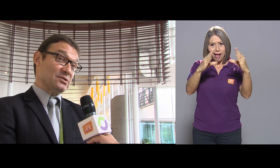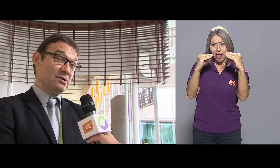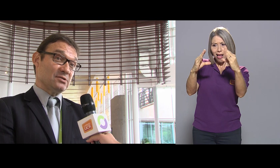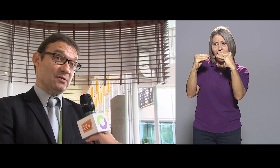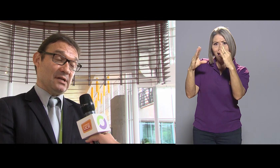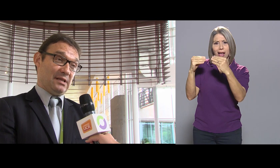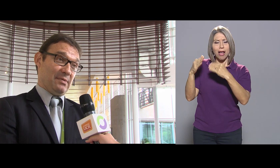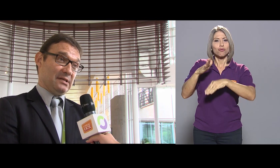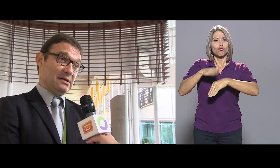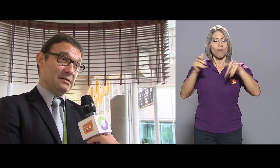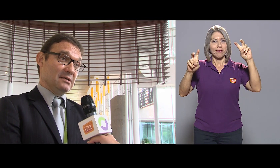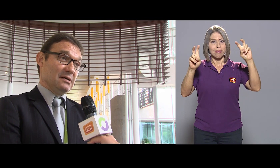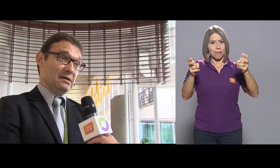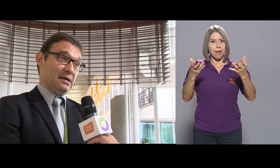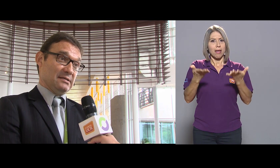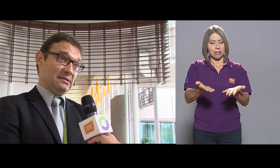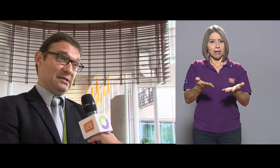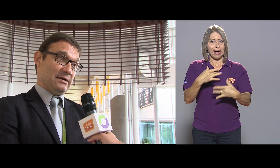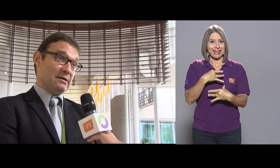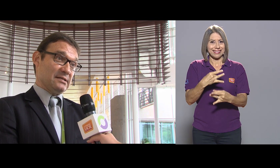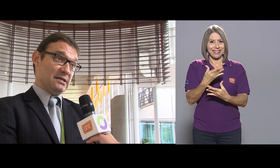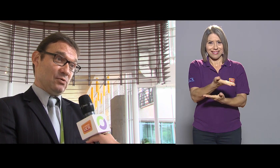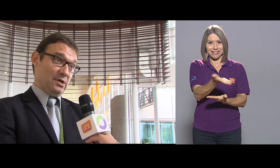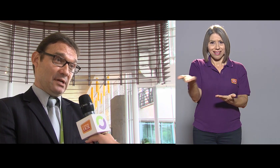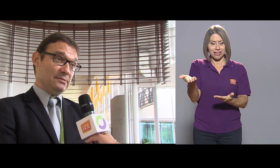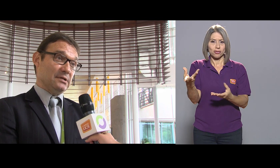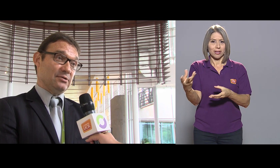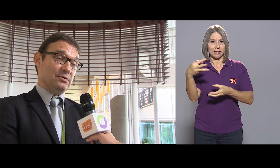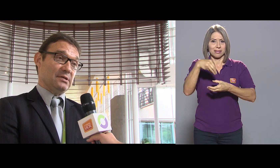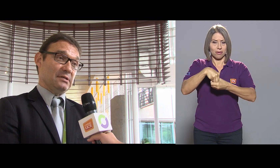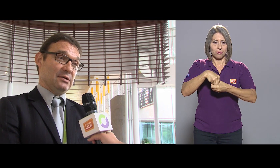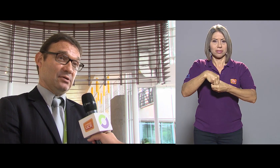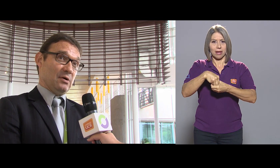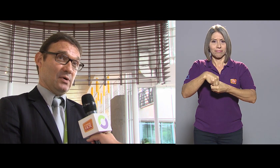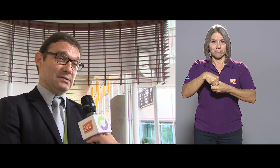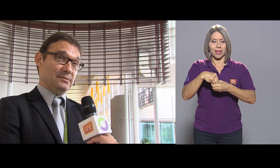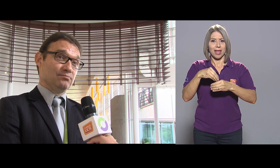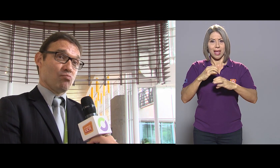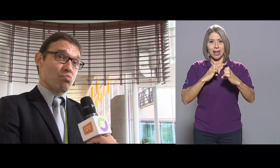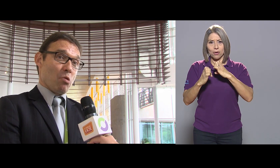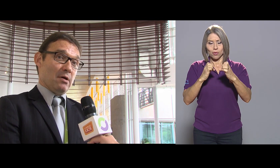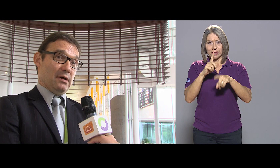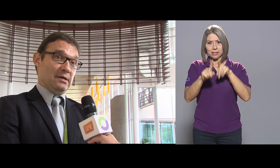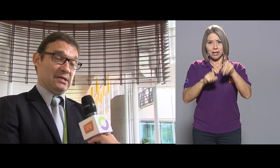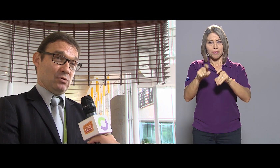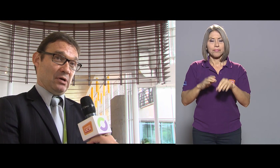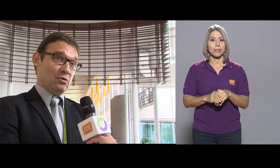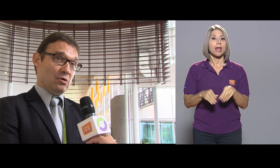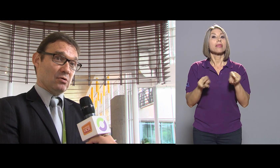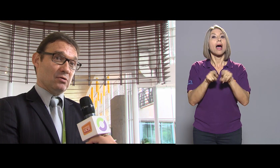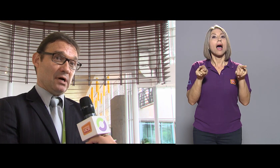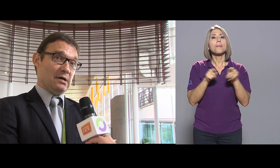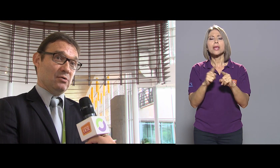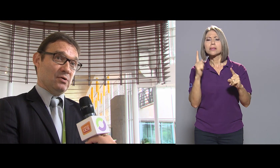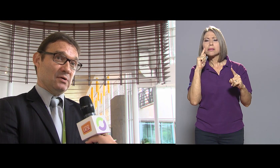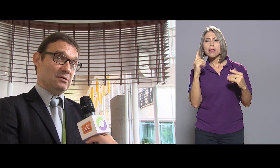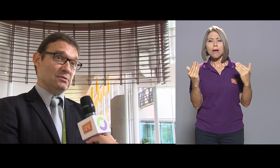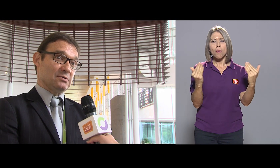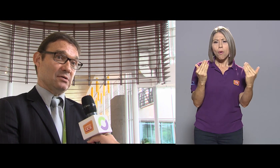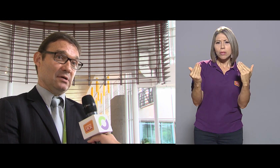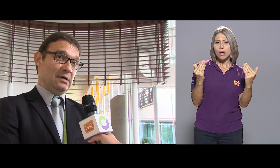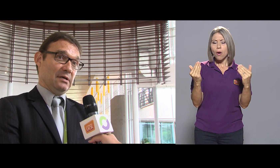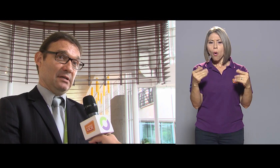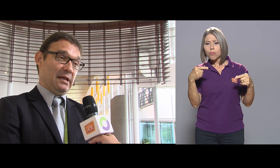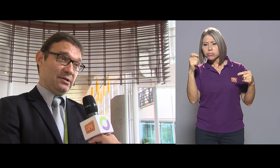las organizaciones sobre la temática que les interesaba que se incluyera dentro de la encuesta. Se cotejó con cada uno